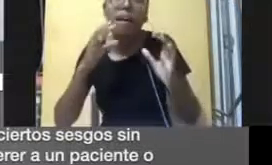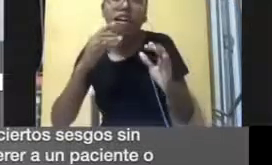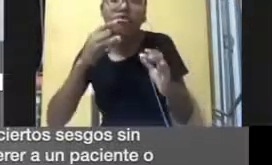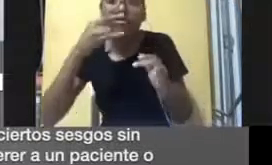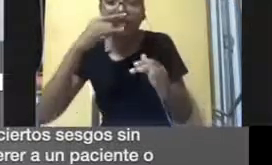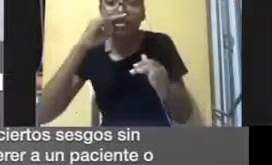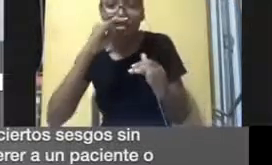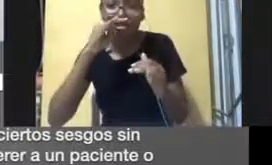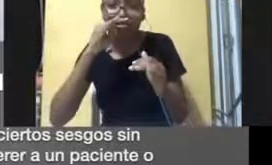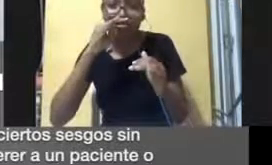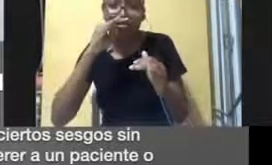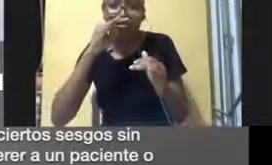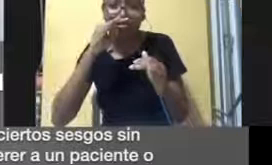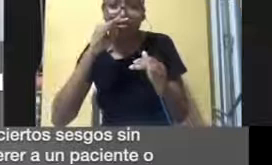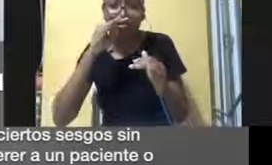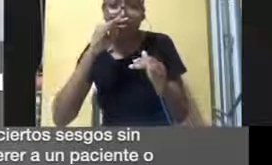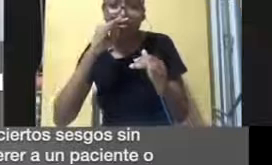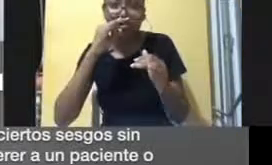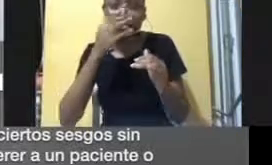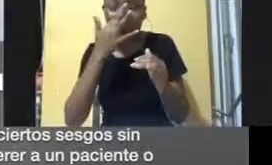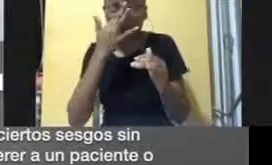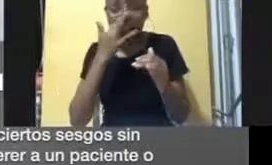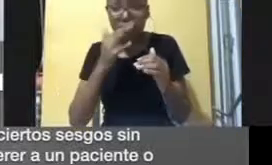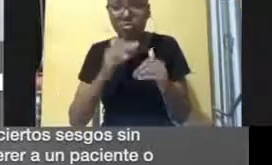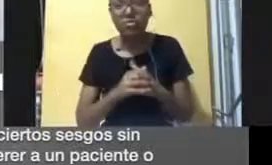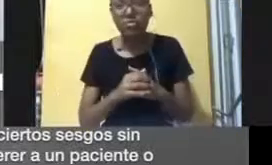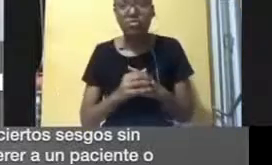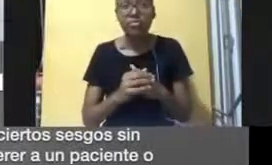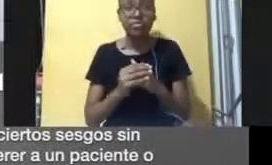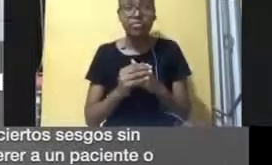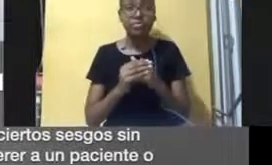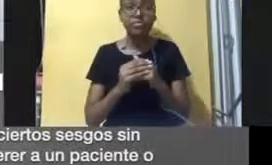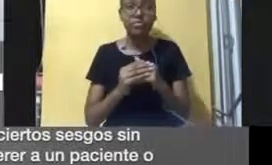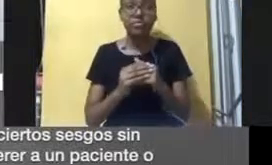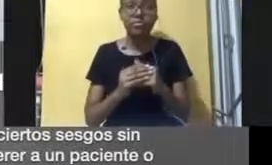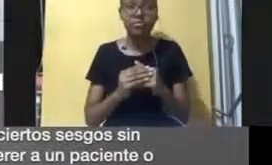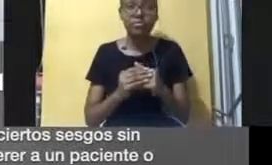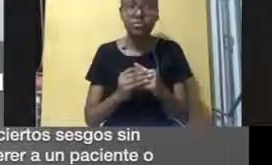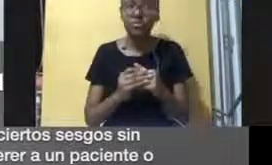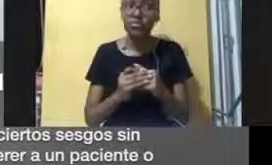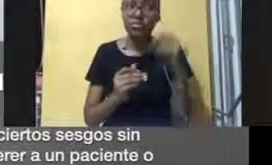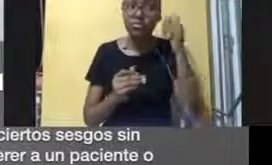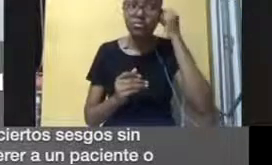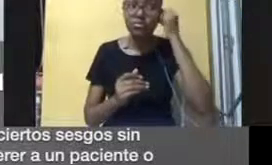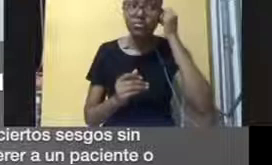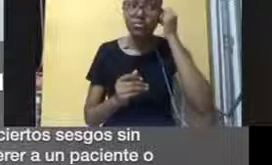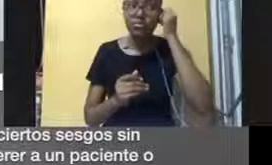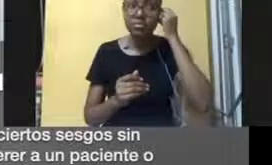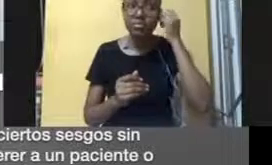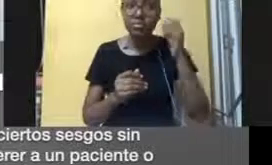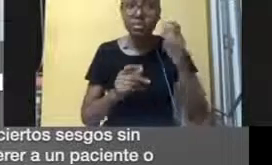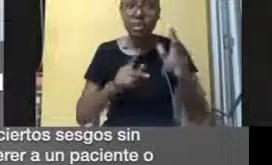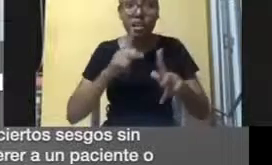persona sorda, pues, viene de nosotros para brindar terapia y en vez de sacar de ellos